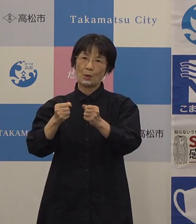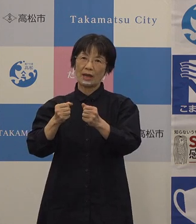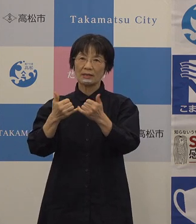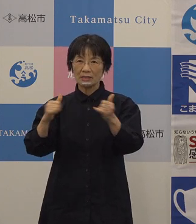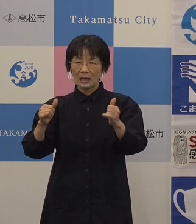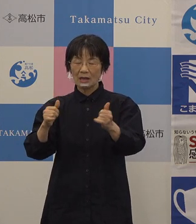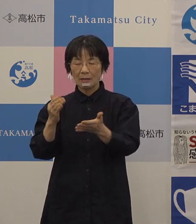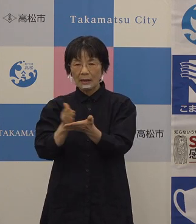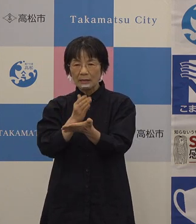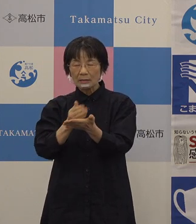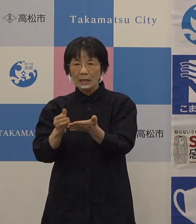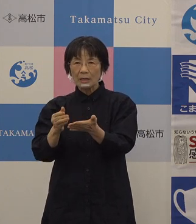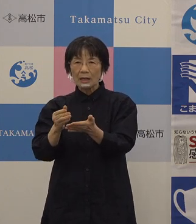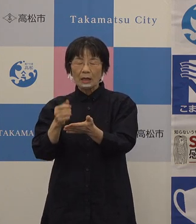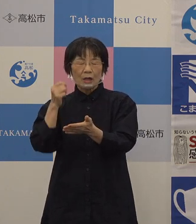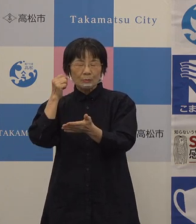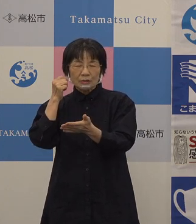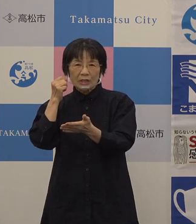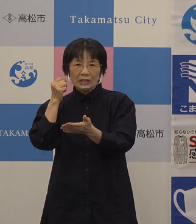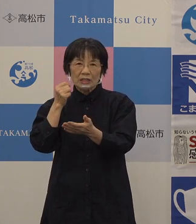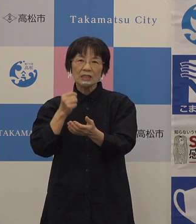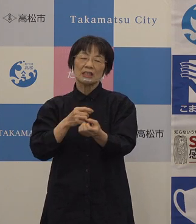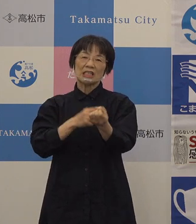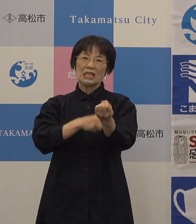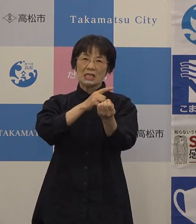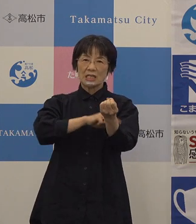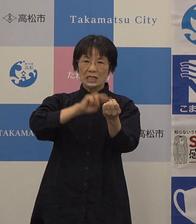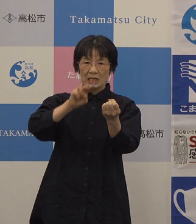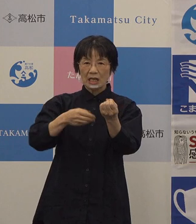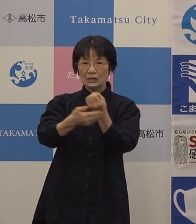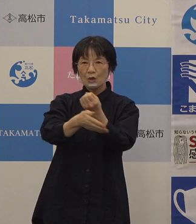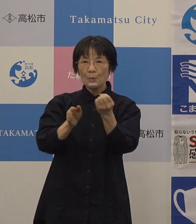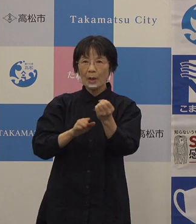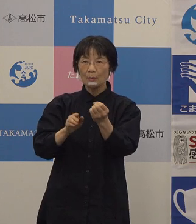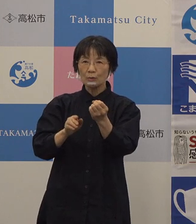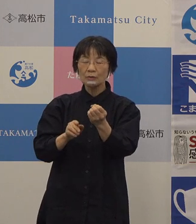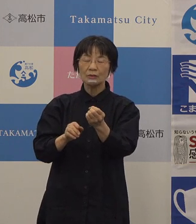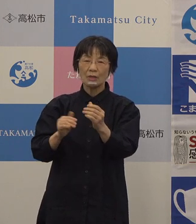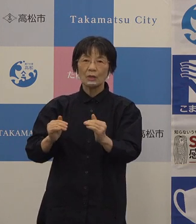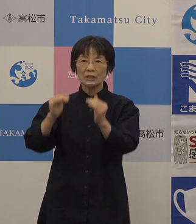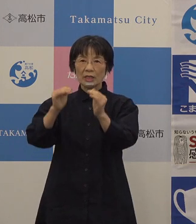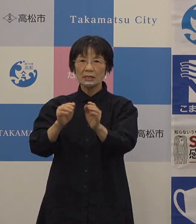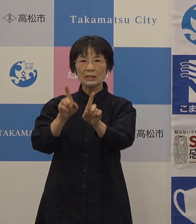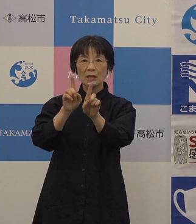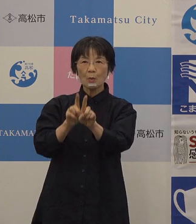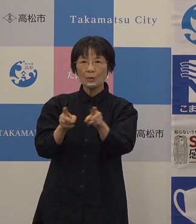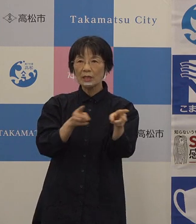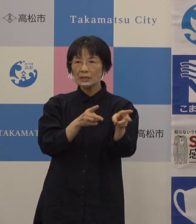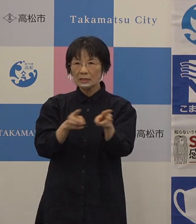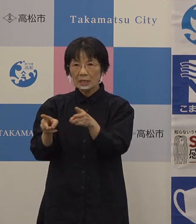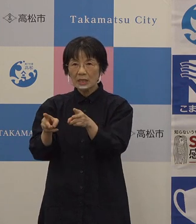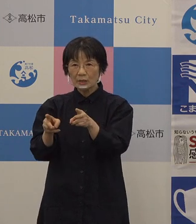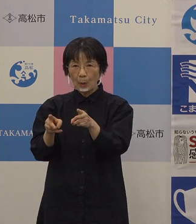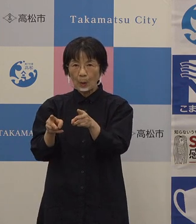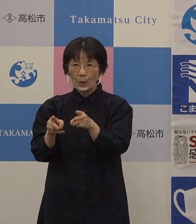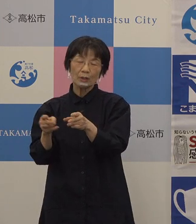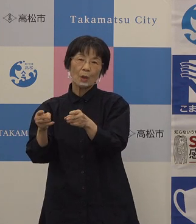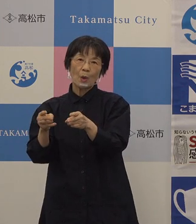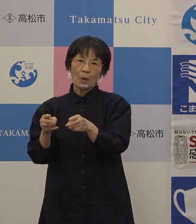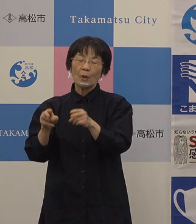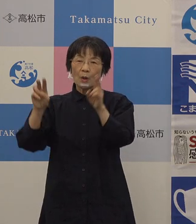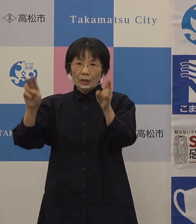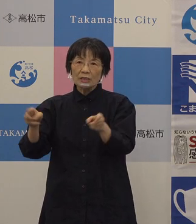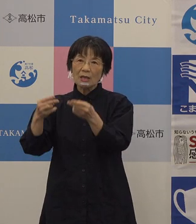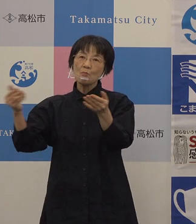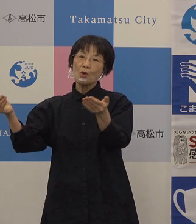十分な方の権利を守る成年貢献制度につきまして、弁護士や司法書士、社会福祉士などの専門